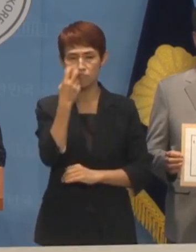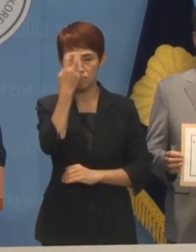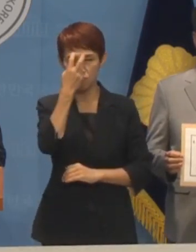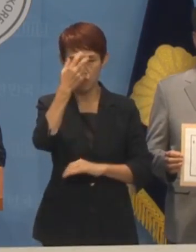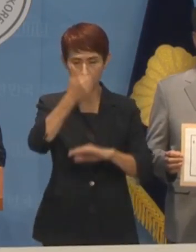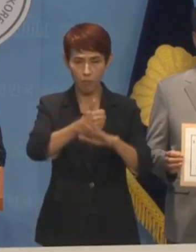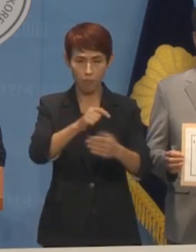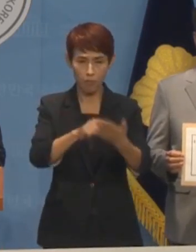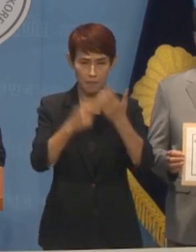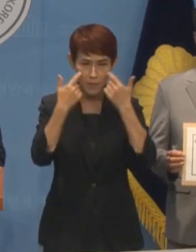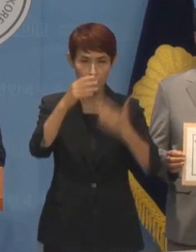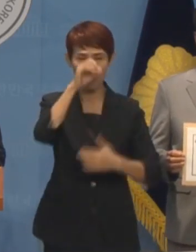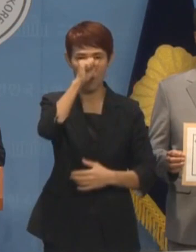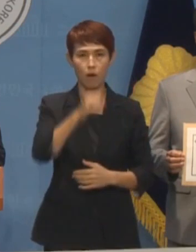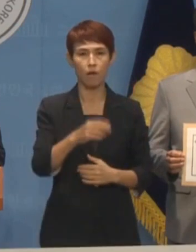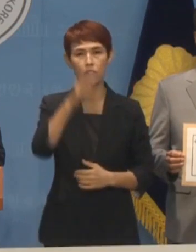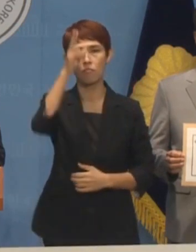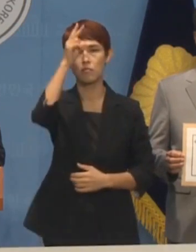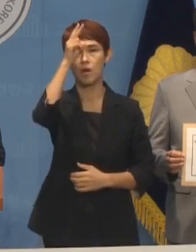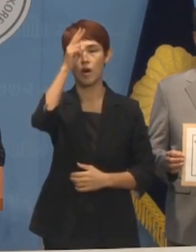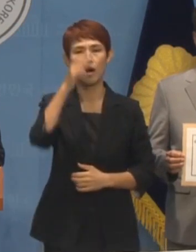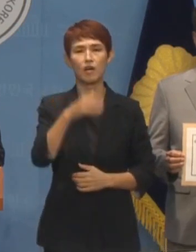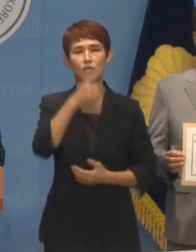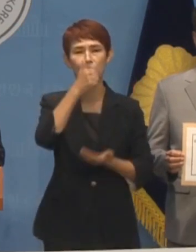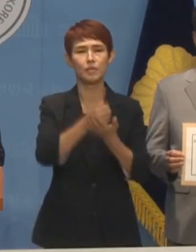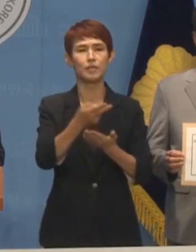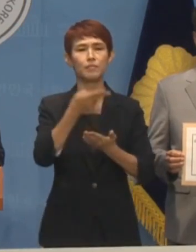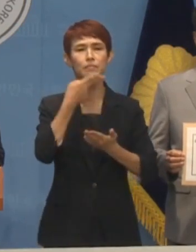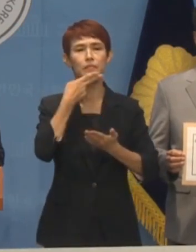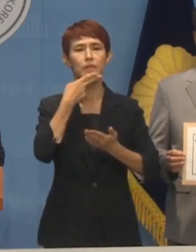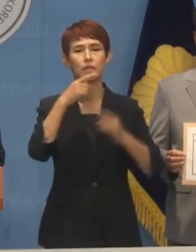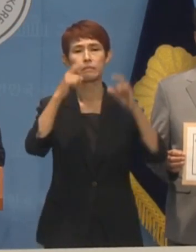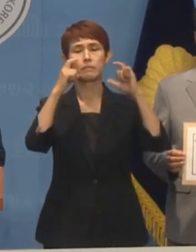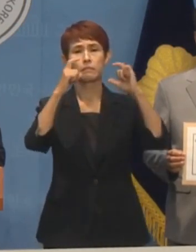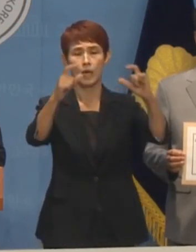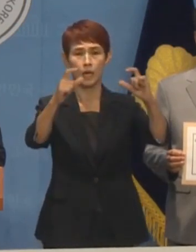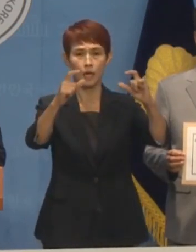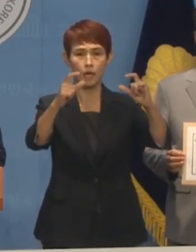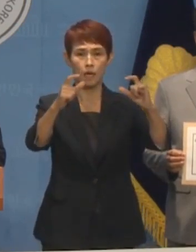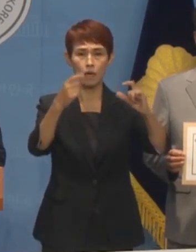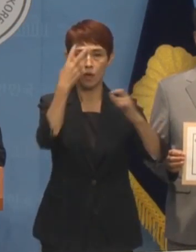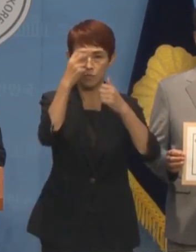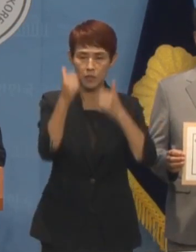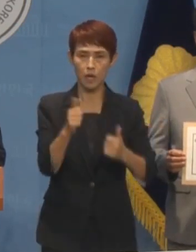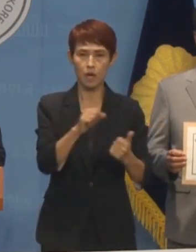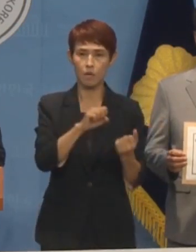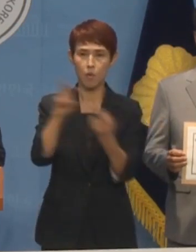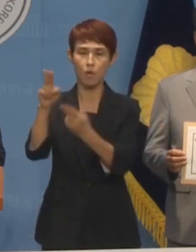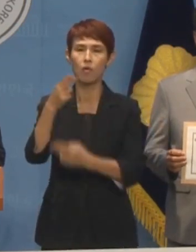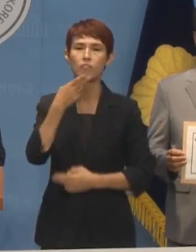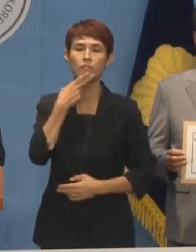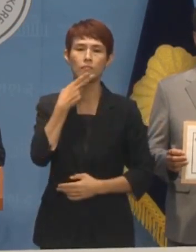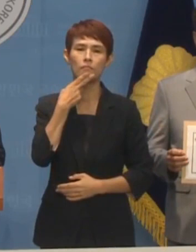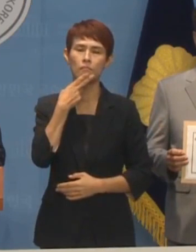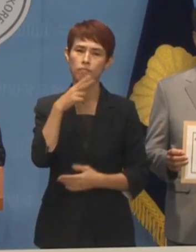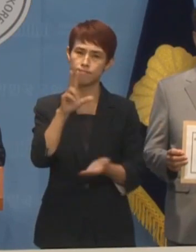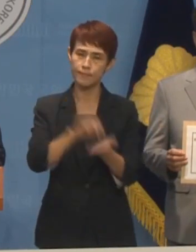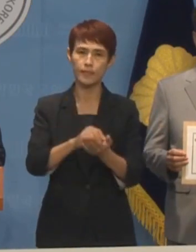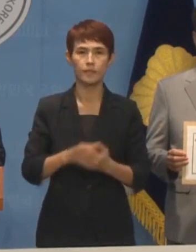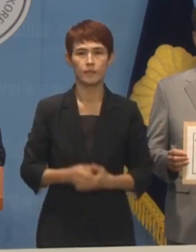부분에 대해서는 경찰이 무혐의로 검찰에 송치하지 않는 불송치 결정을 했습니다. 다만